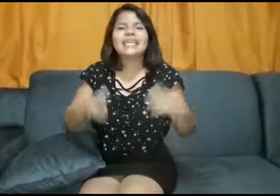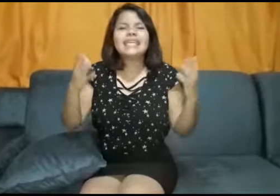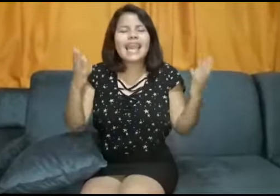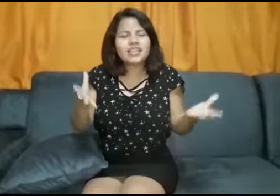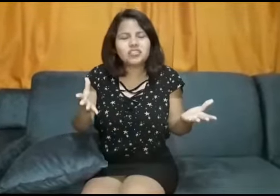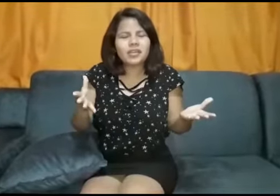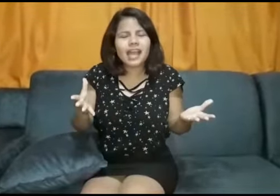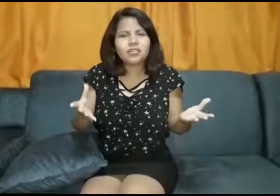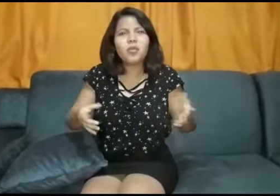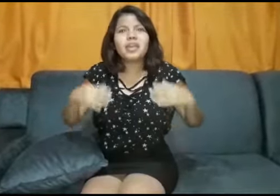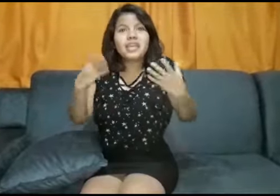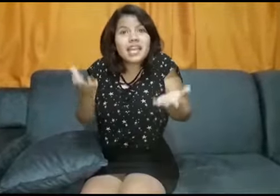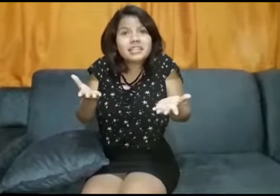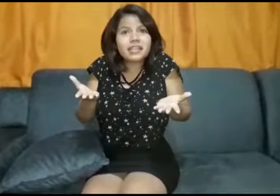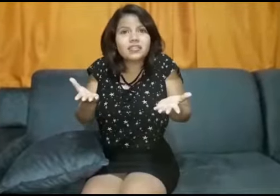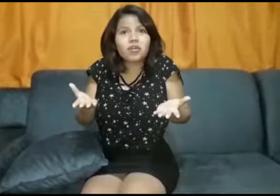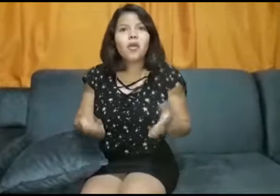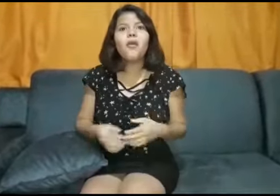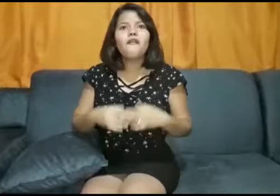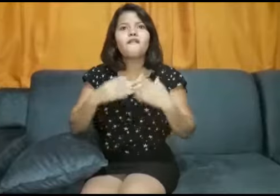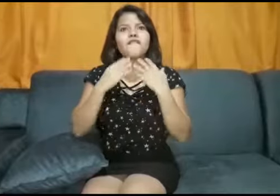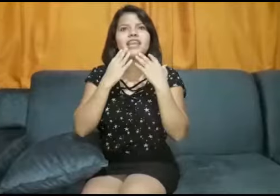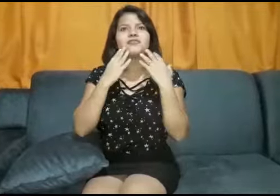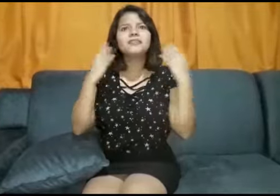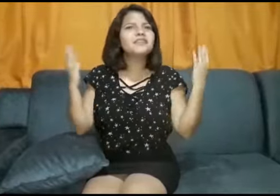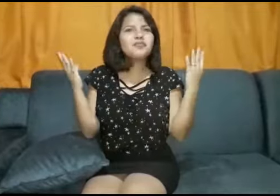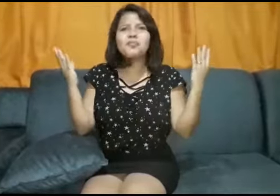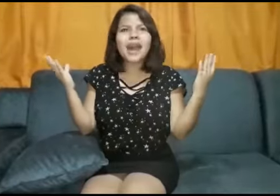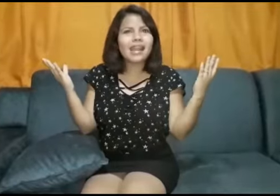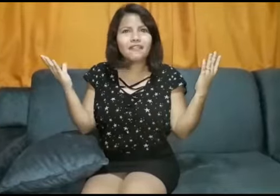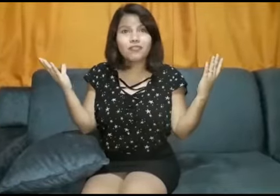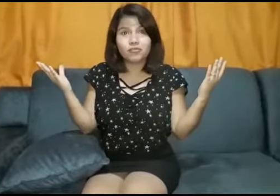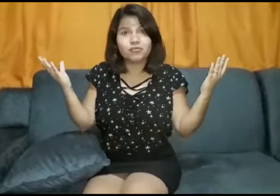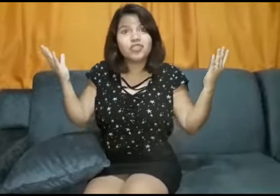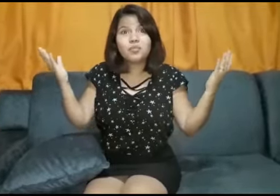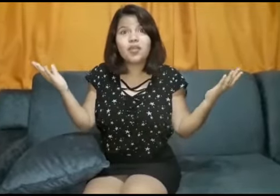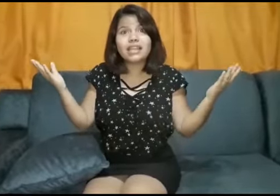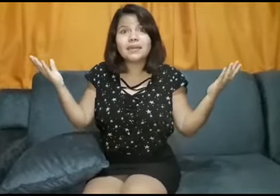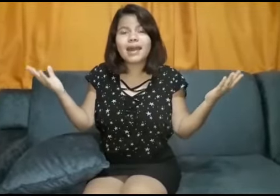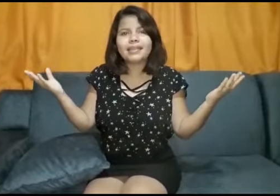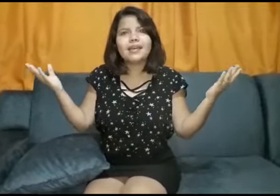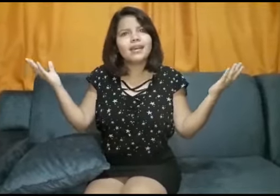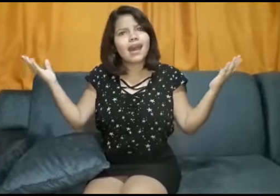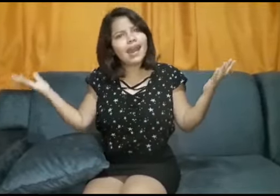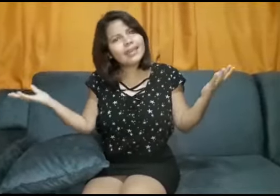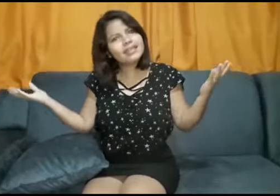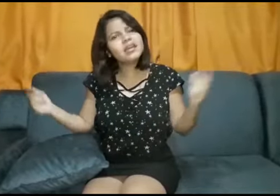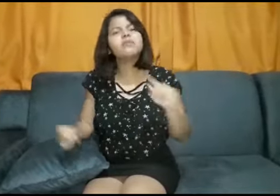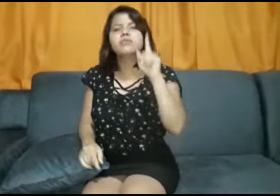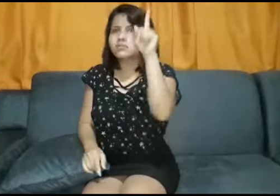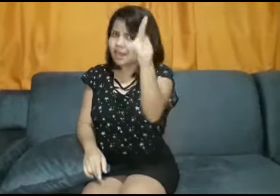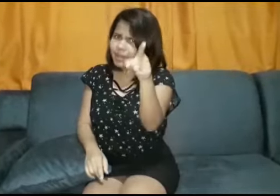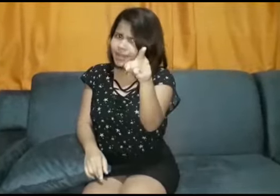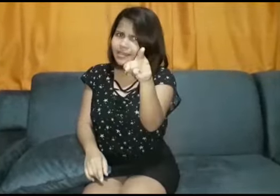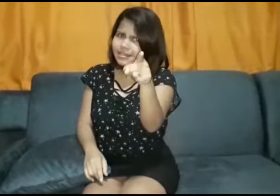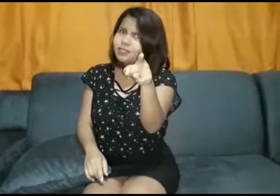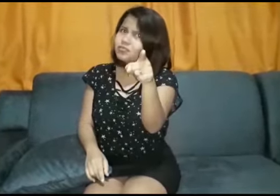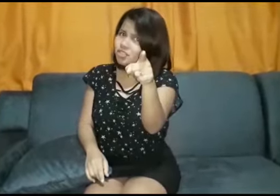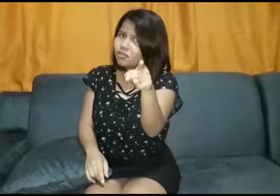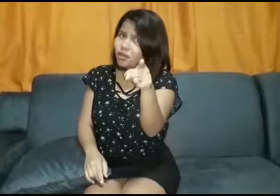que é historiador e escritor, fez um livro maravilhoso, De Boca da Mata, A Redenção. Sabe que Redenção tinha o